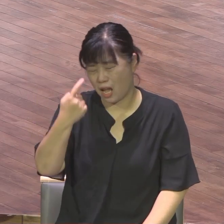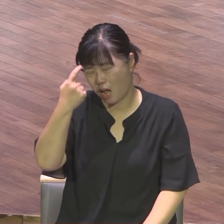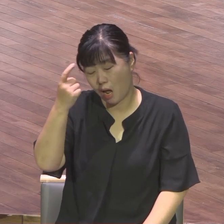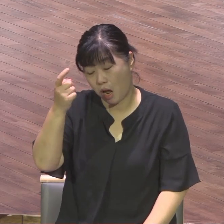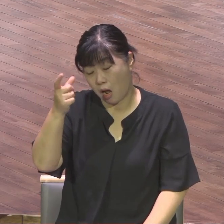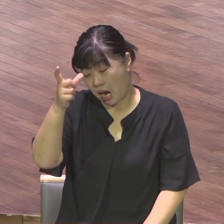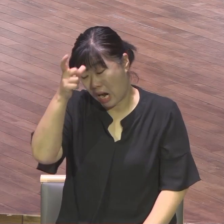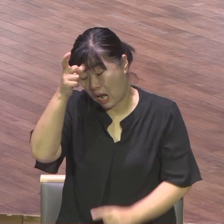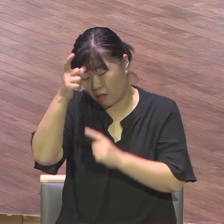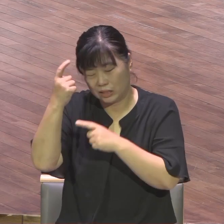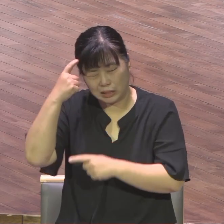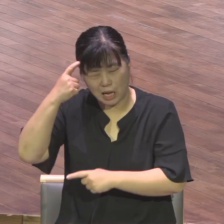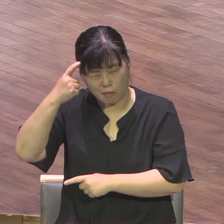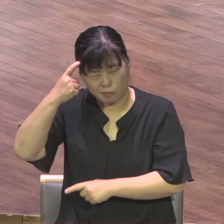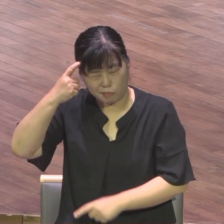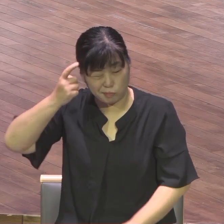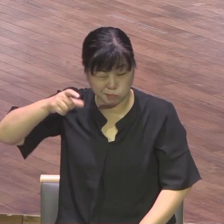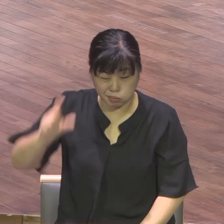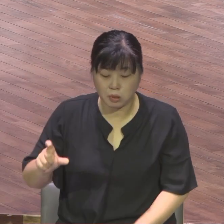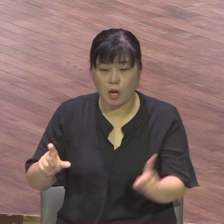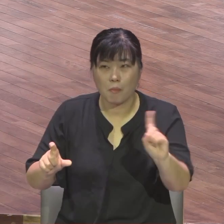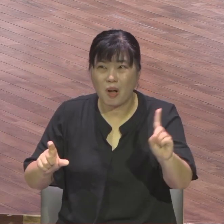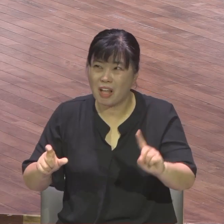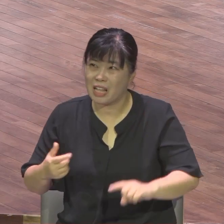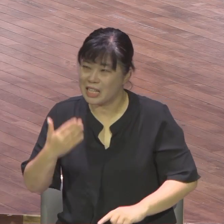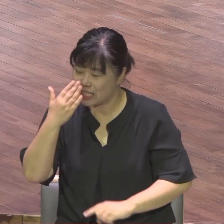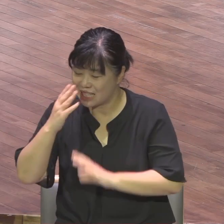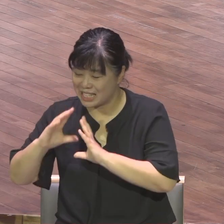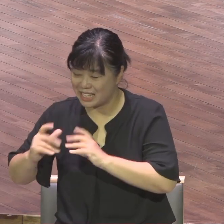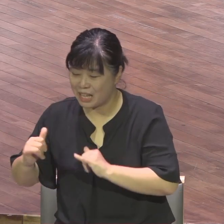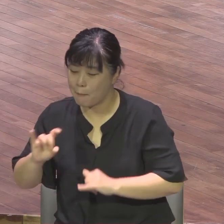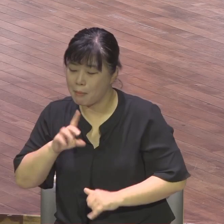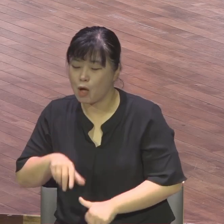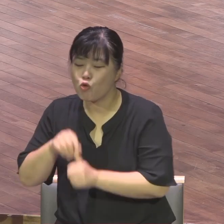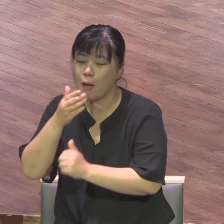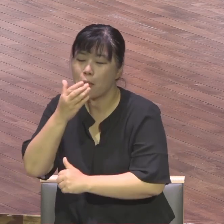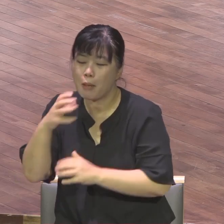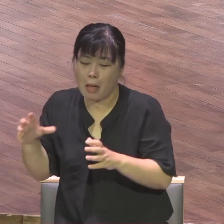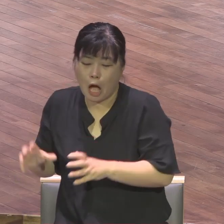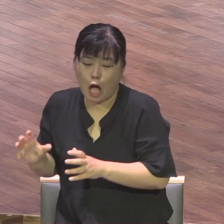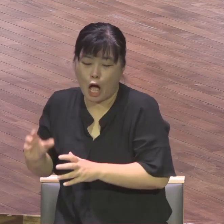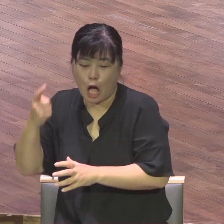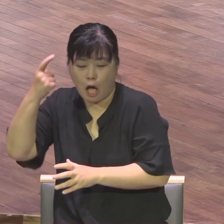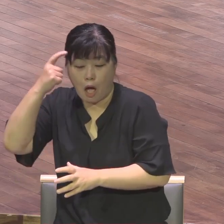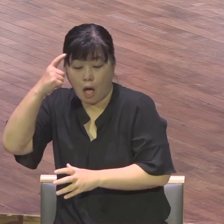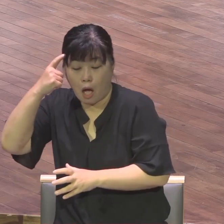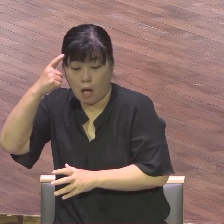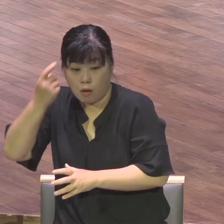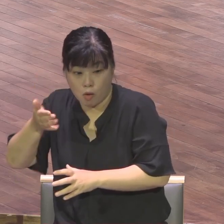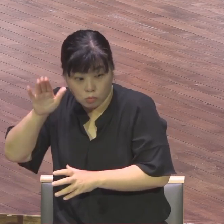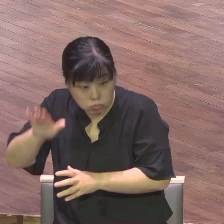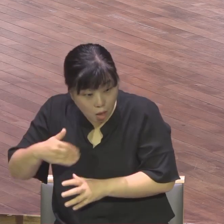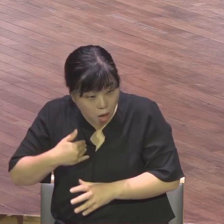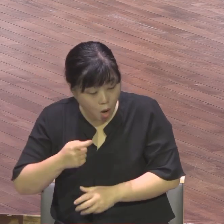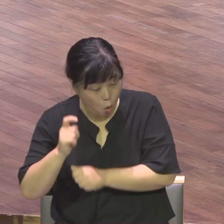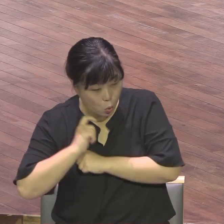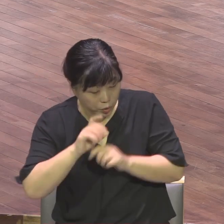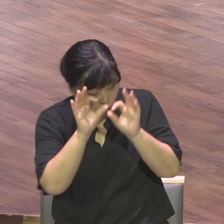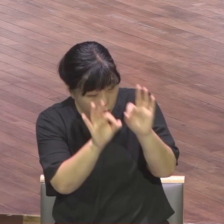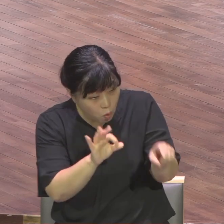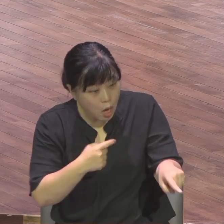이방인 구원을 향한 하나님의 특별한 시간표를 발견한 것입니다. 그래서 베드로는